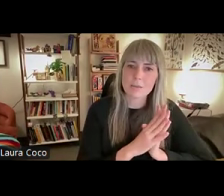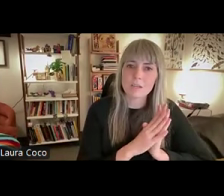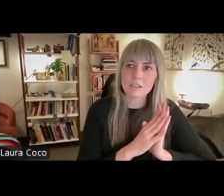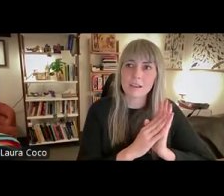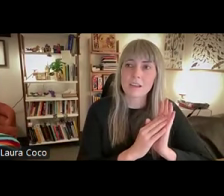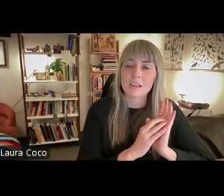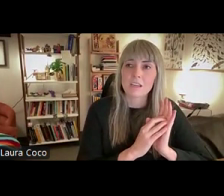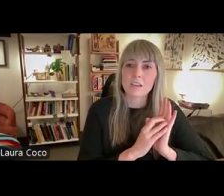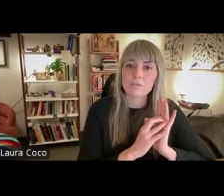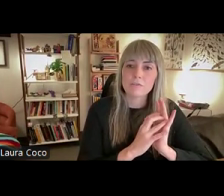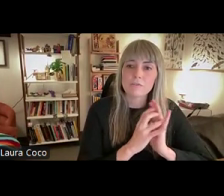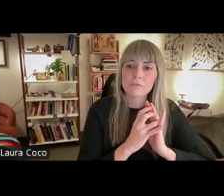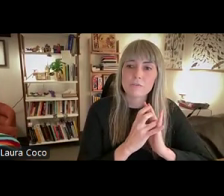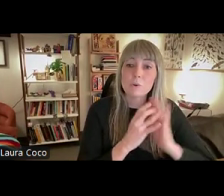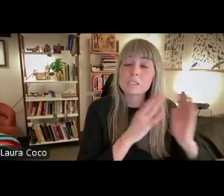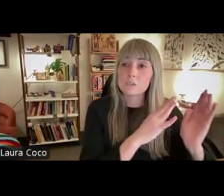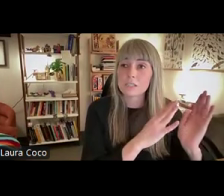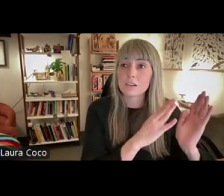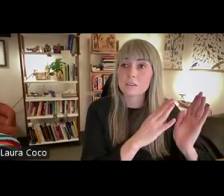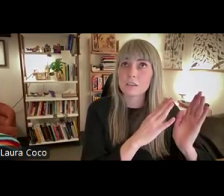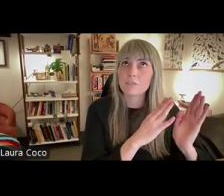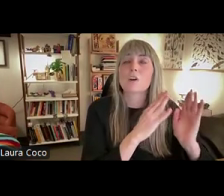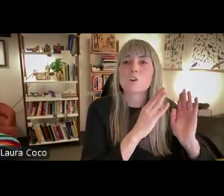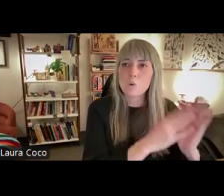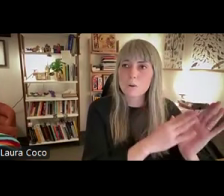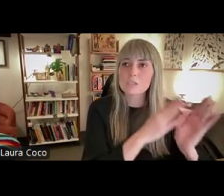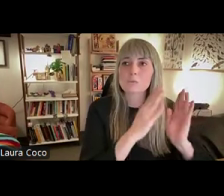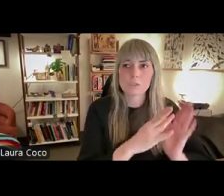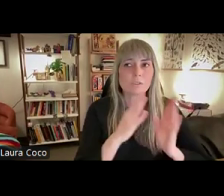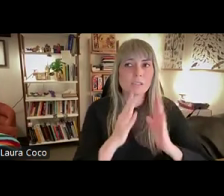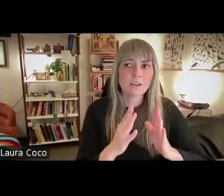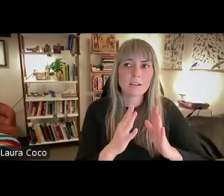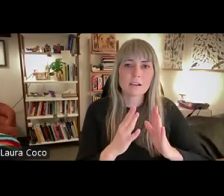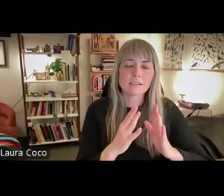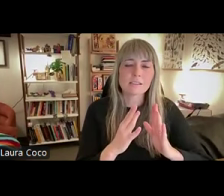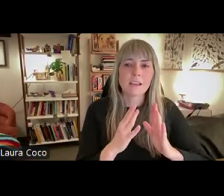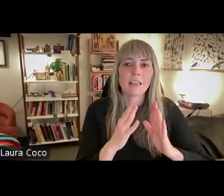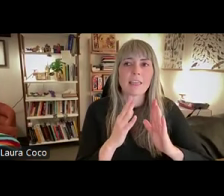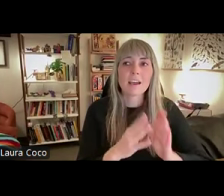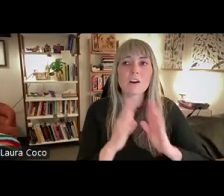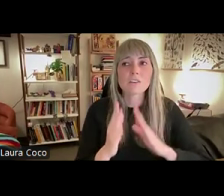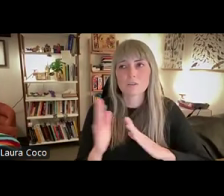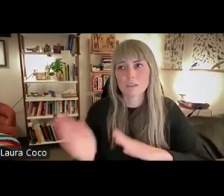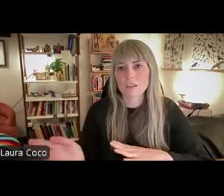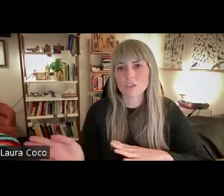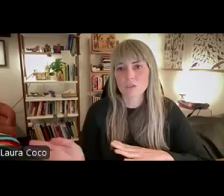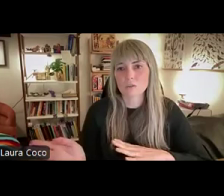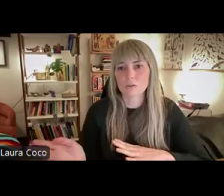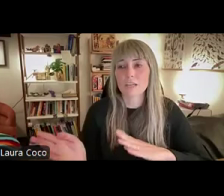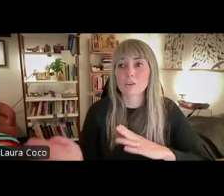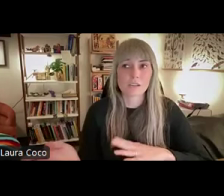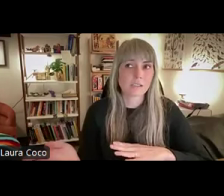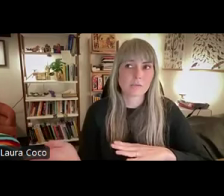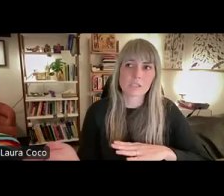pérdida auditiva, porque como les mencioné al principio, si el ruido resulta en